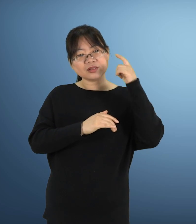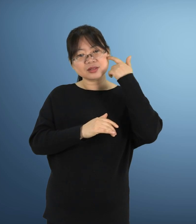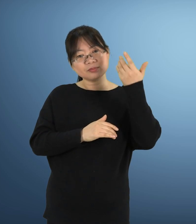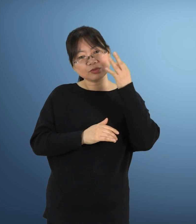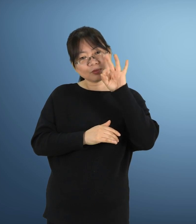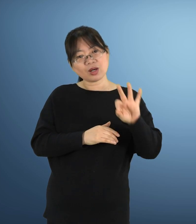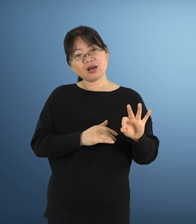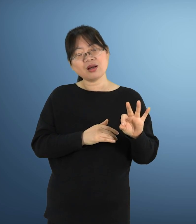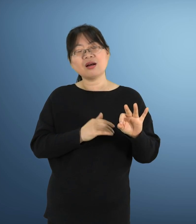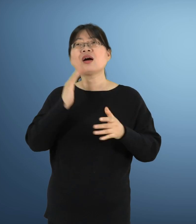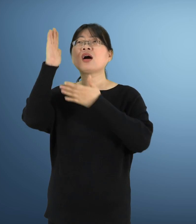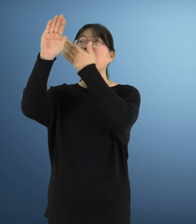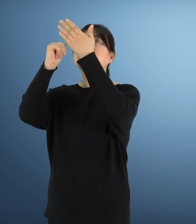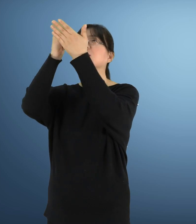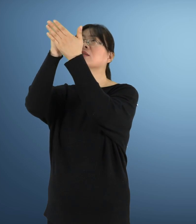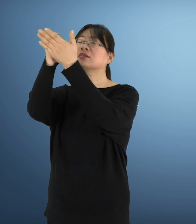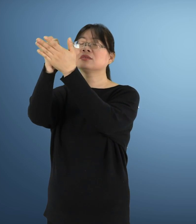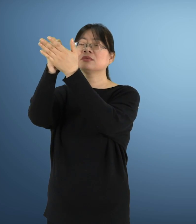하나님은